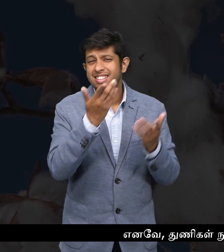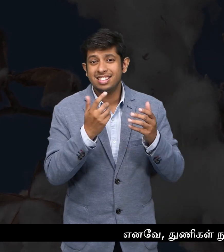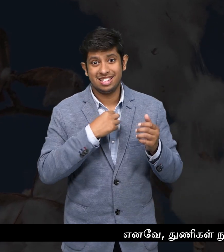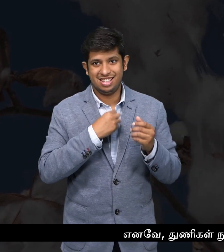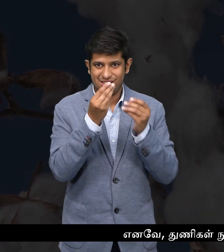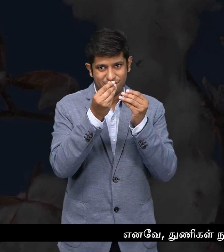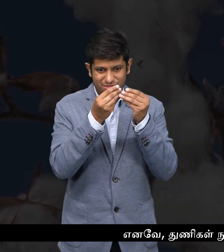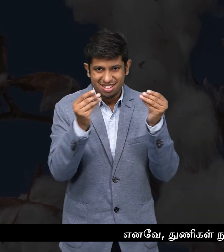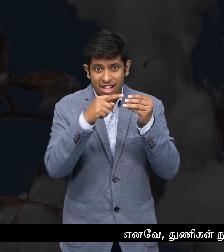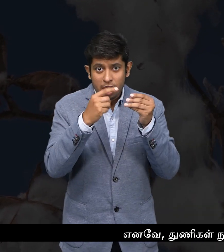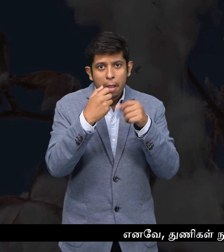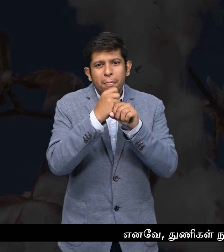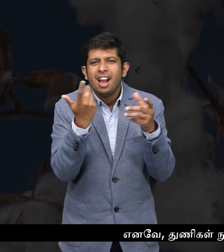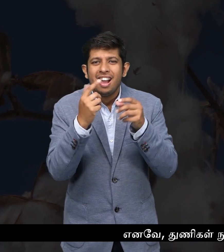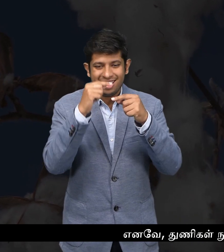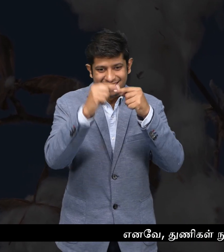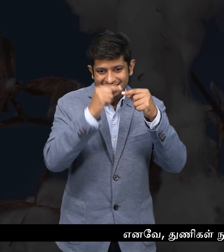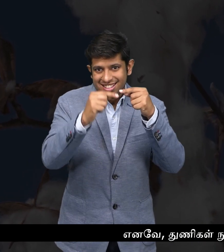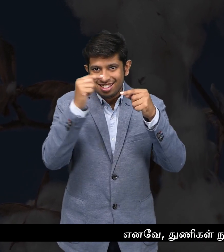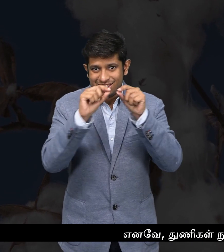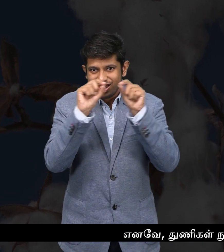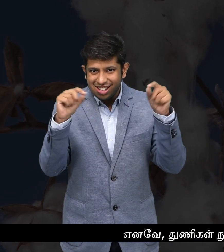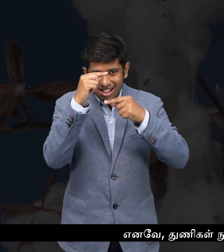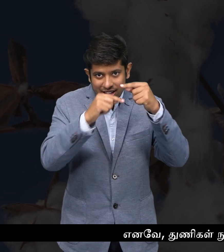எனவே துணிகள் நூல்களால் ஆனவை மற்றும்